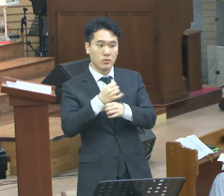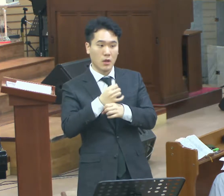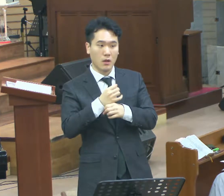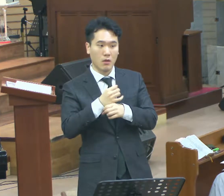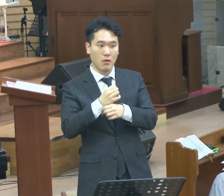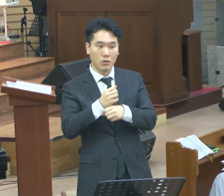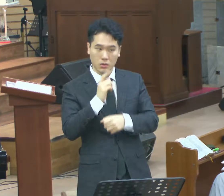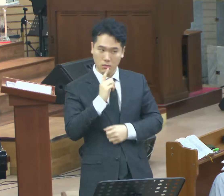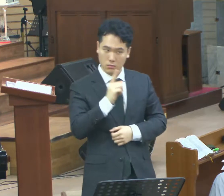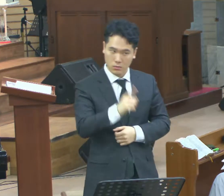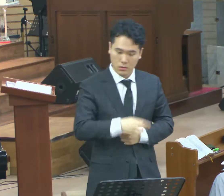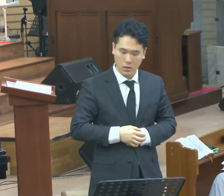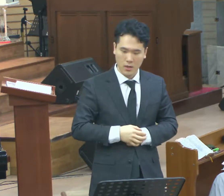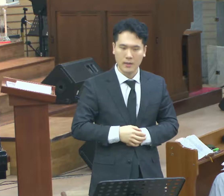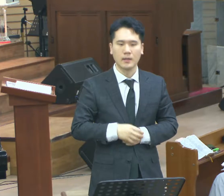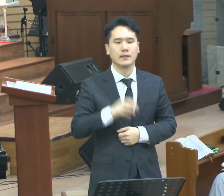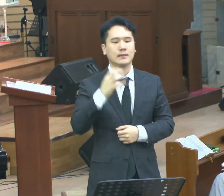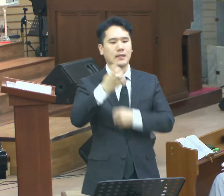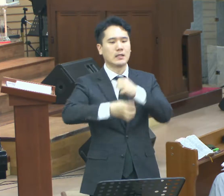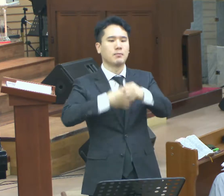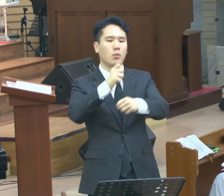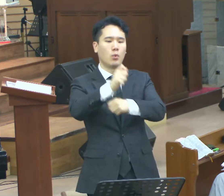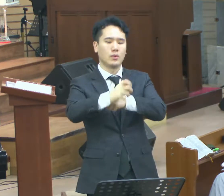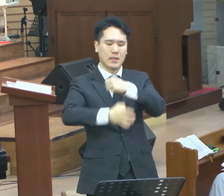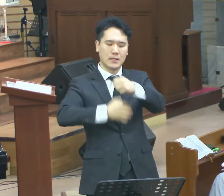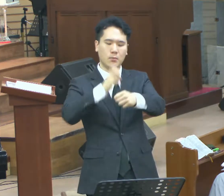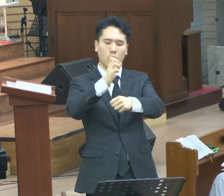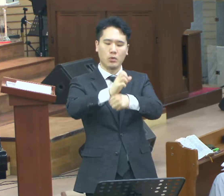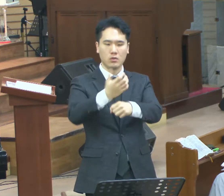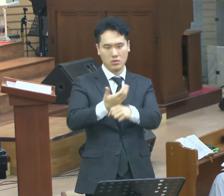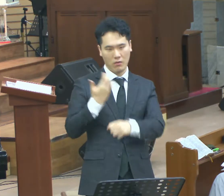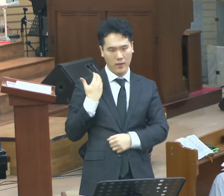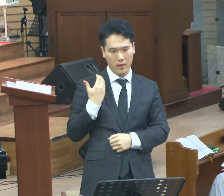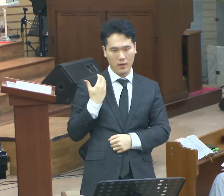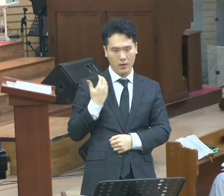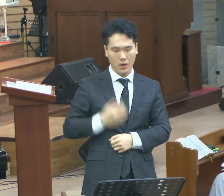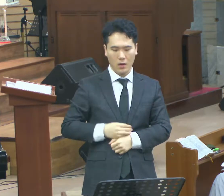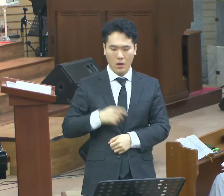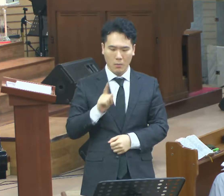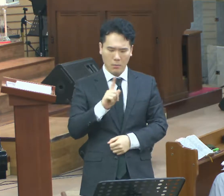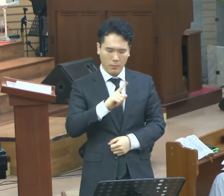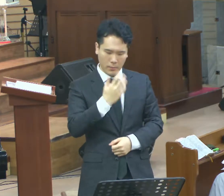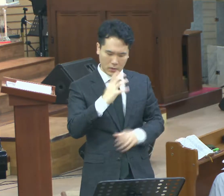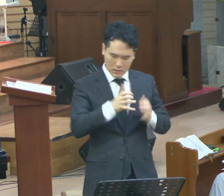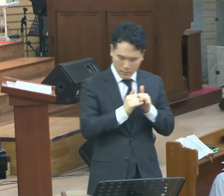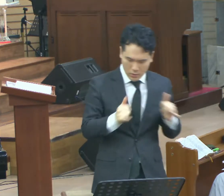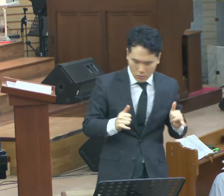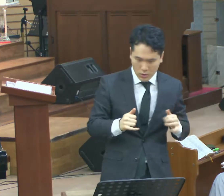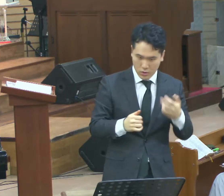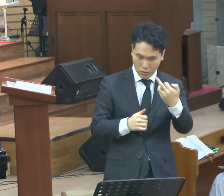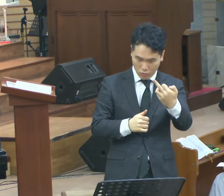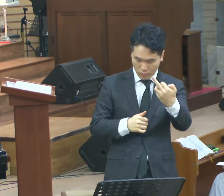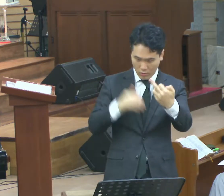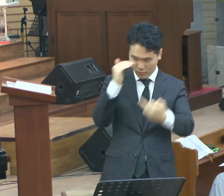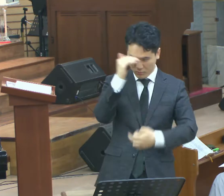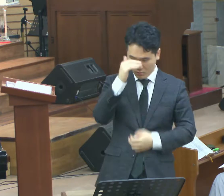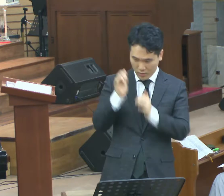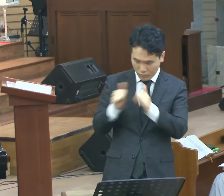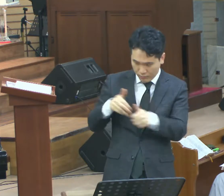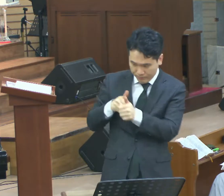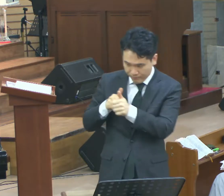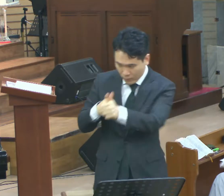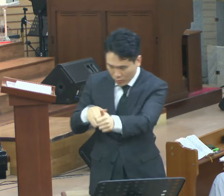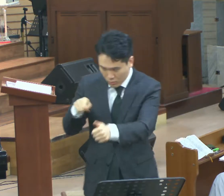전에 12명의 정탐꾼을 보냈을 때 10명은 부정적인 보고를 했어요. 성이 높고